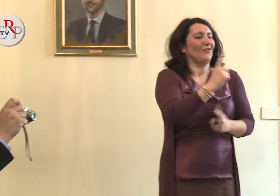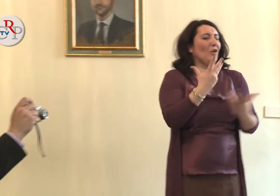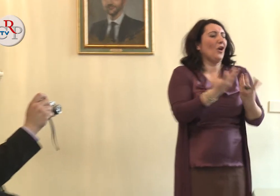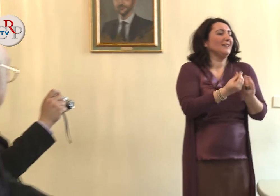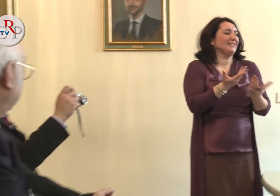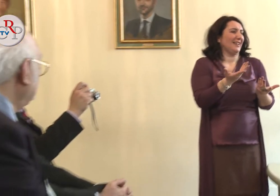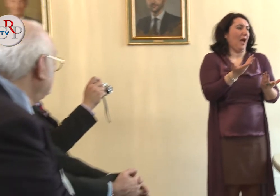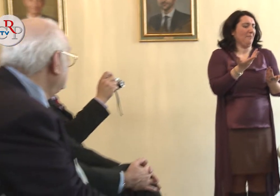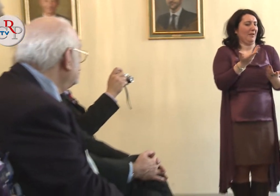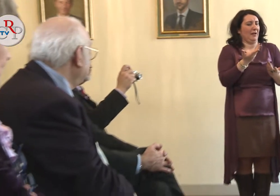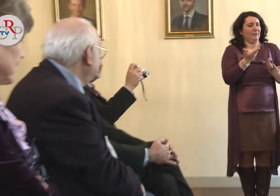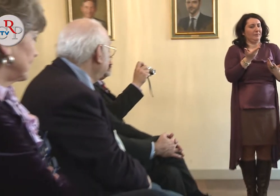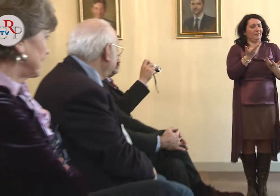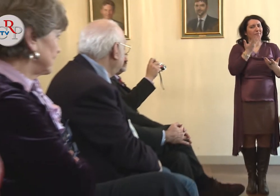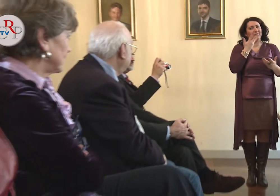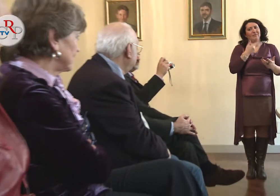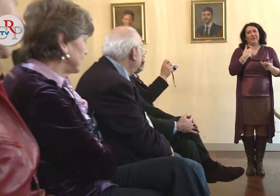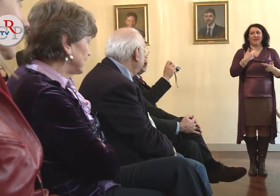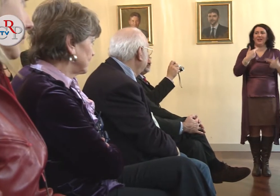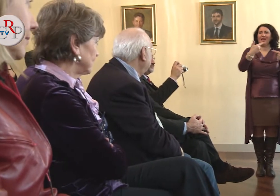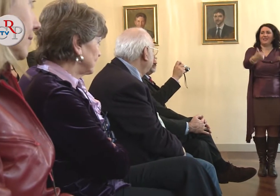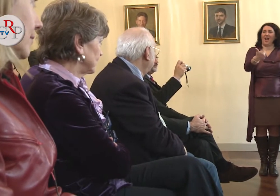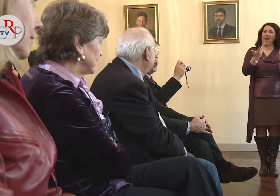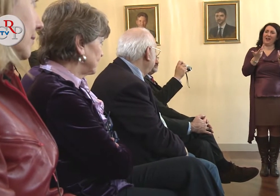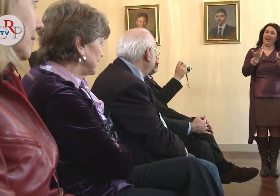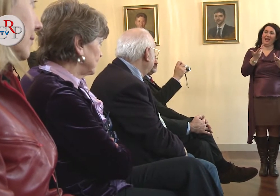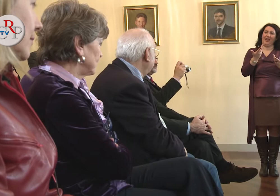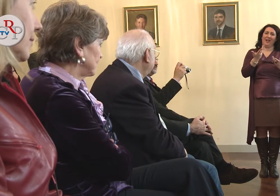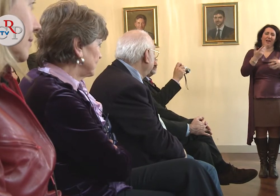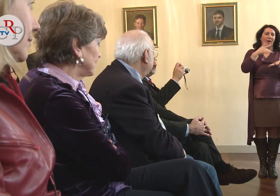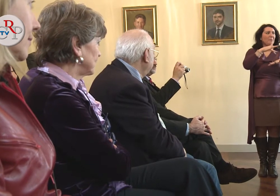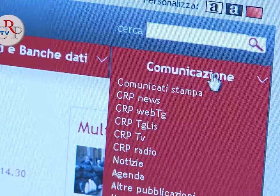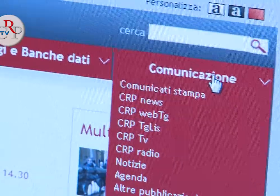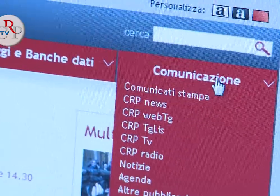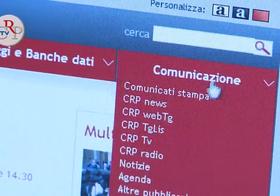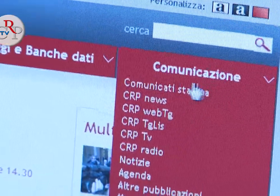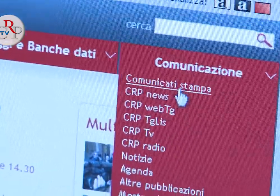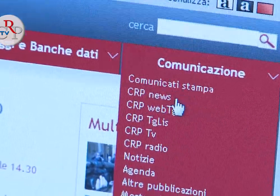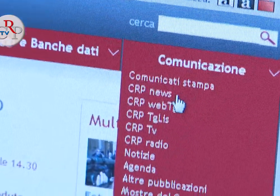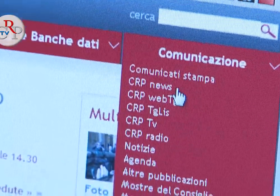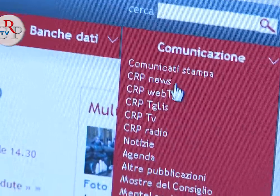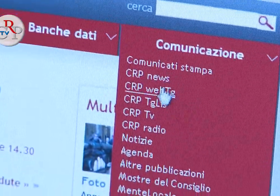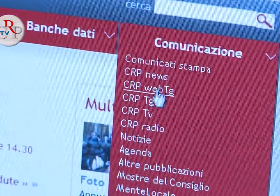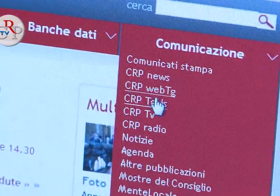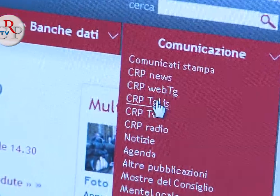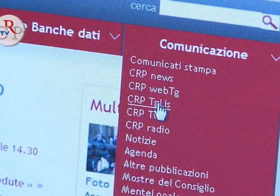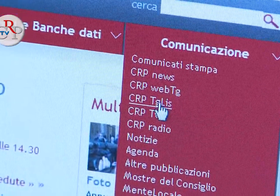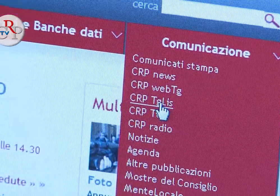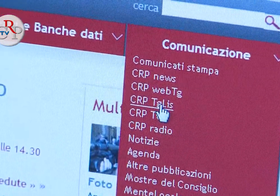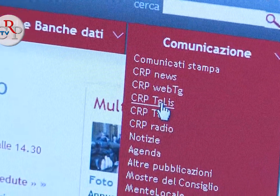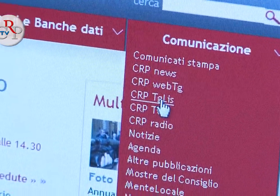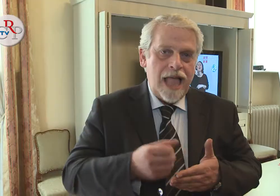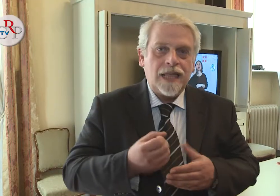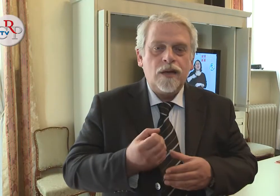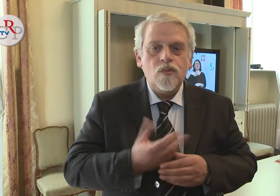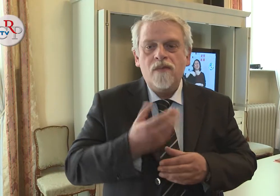con la possibilità di utilizzare gli strumenti tecnologici messi a disposizione e solo in ultima analisi quando non esiste altra possibilità l'apprendimento della lingua